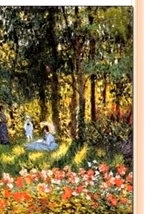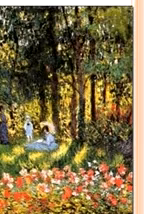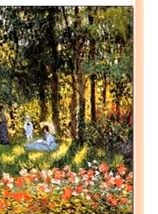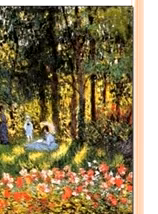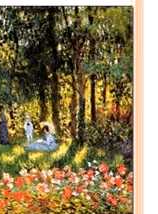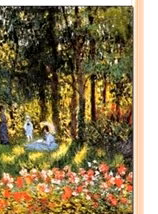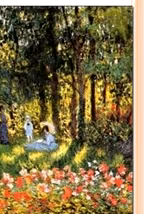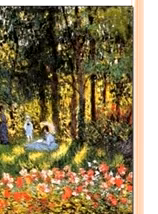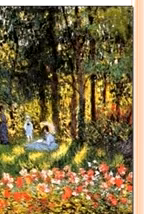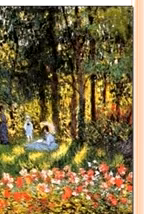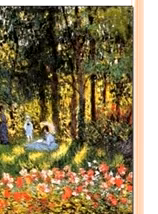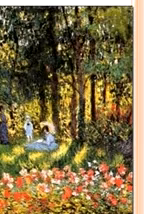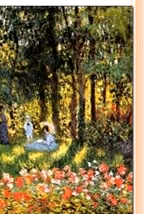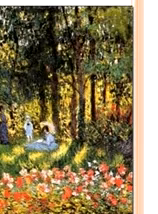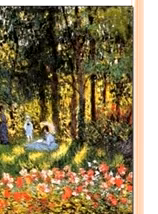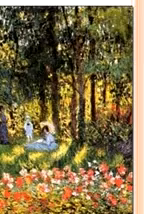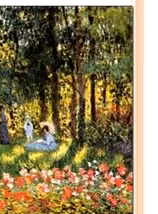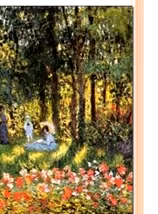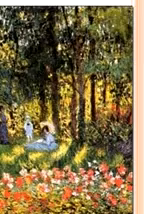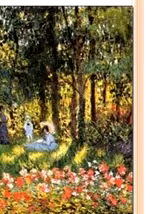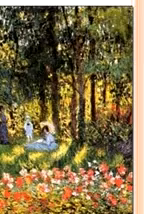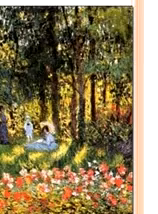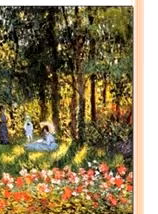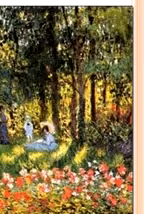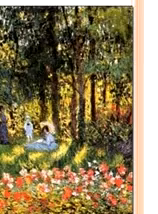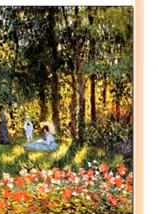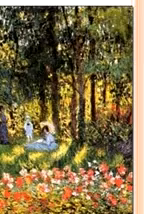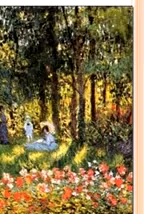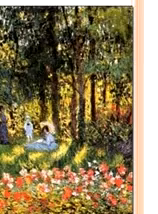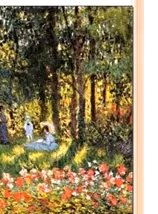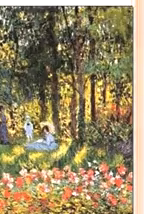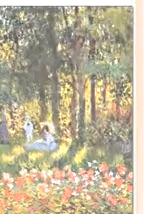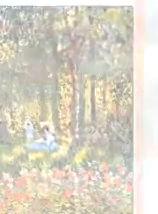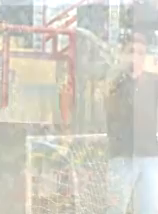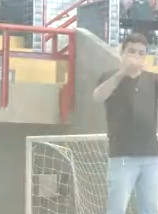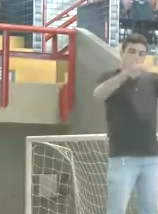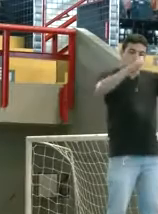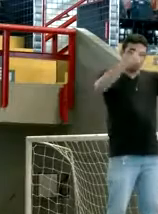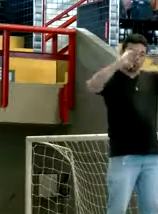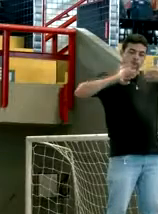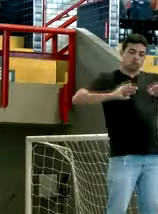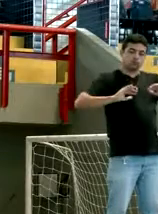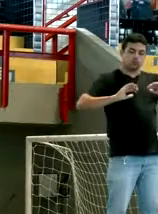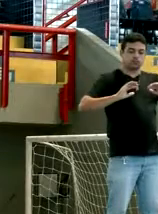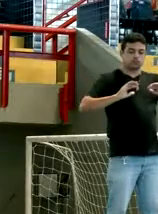cores vivas, e também que ele dá uma ideia de profundidade.